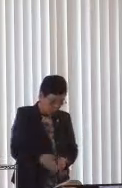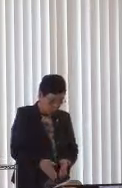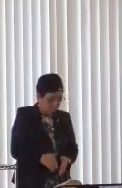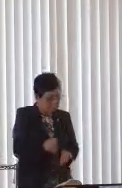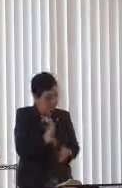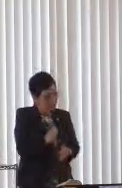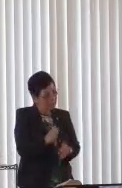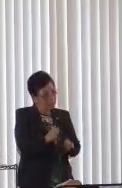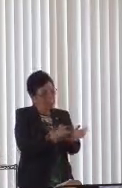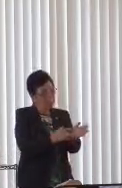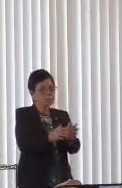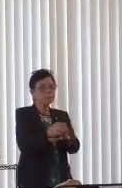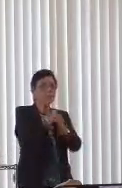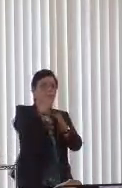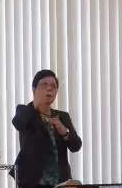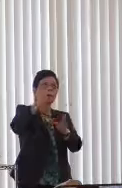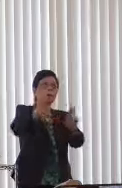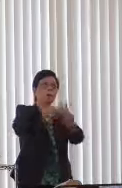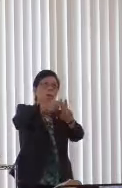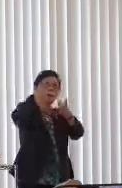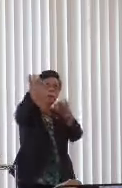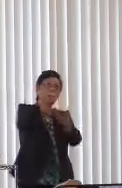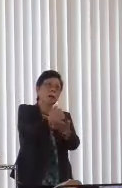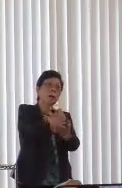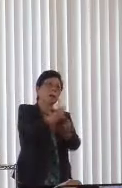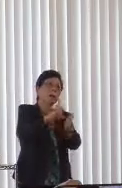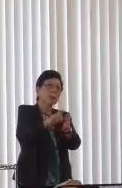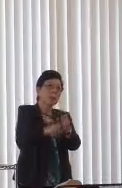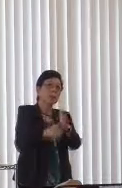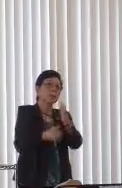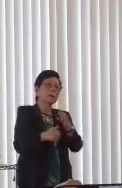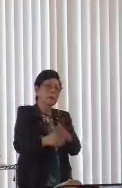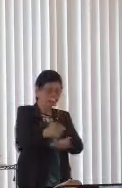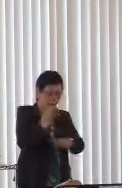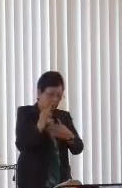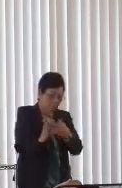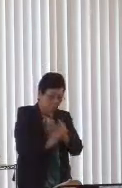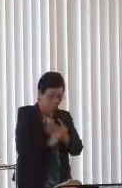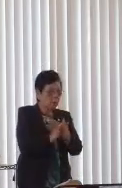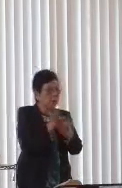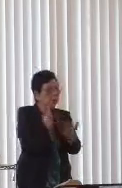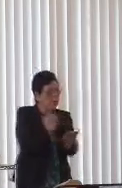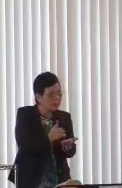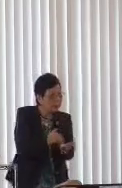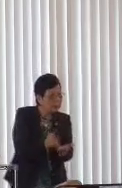これもやはりイエス様の再臨について、語った、まあ、例えのような、